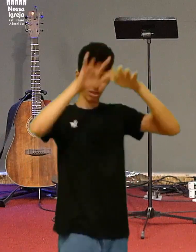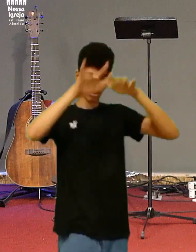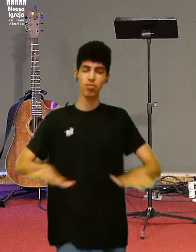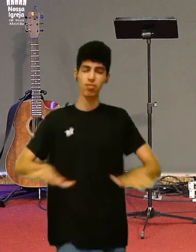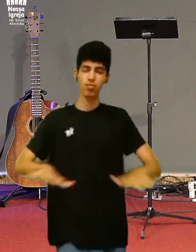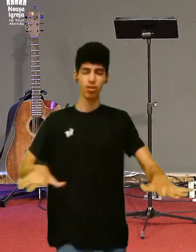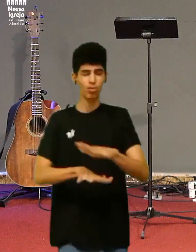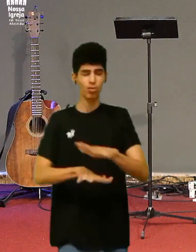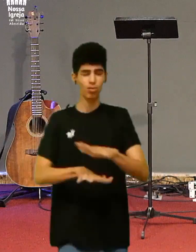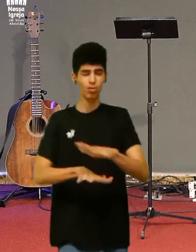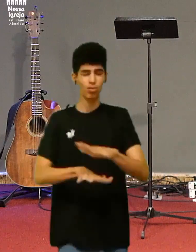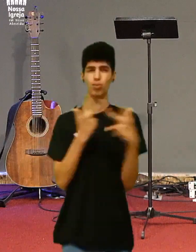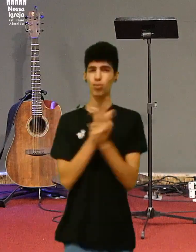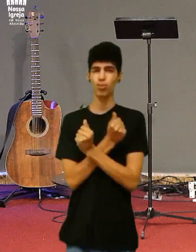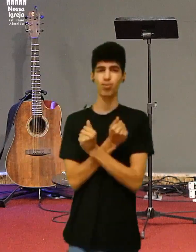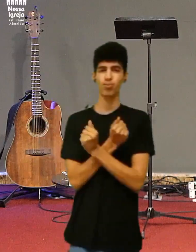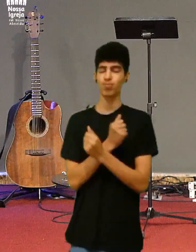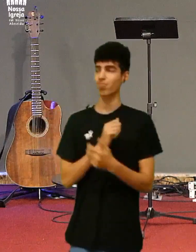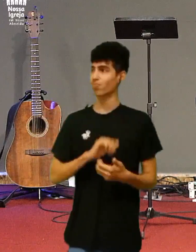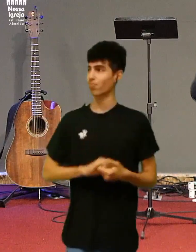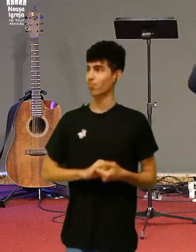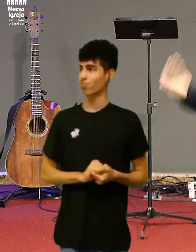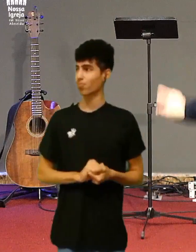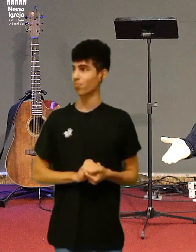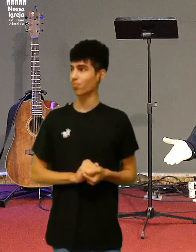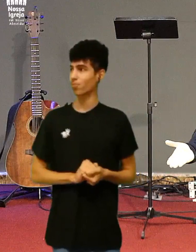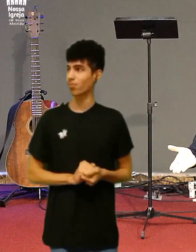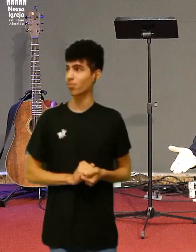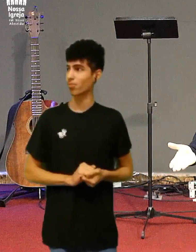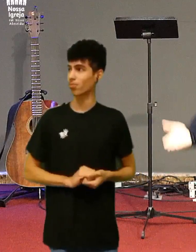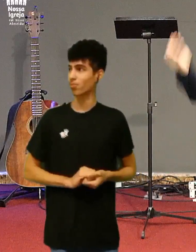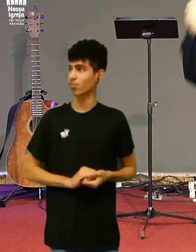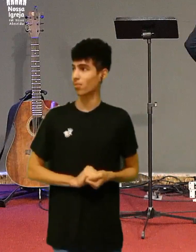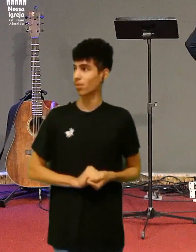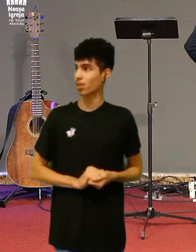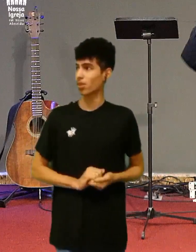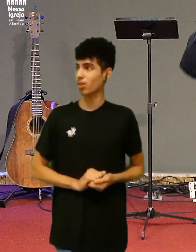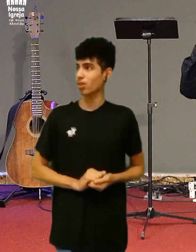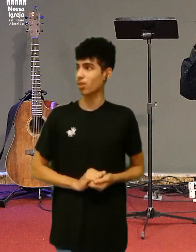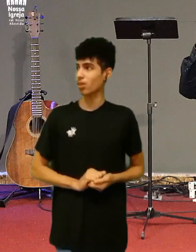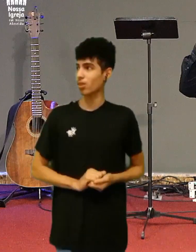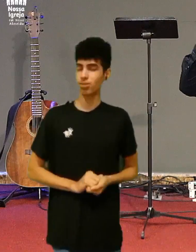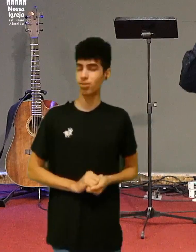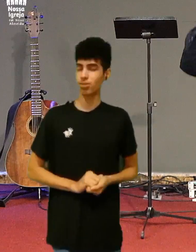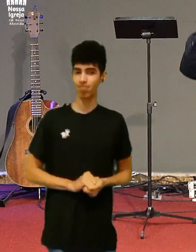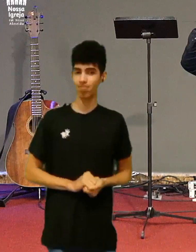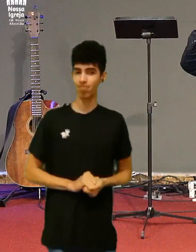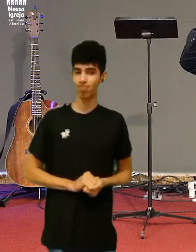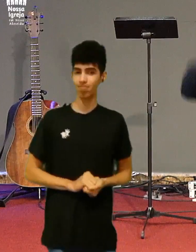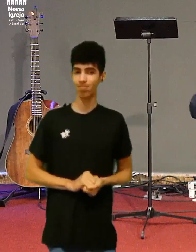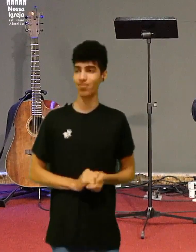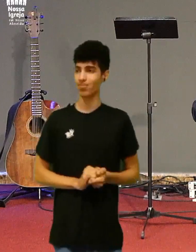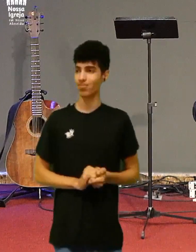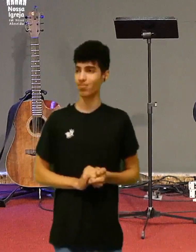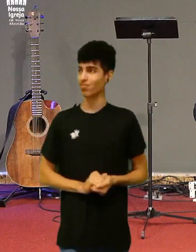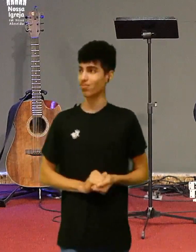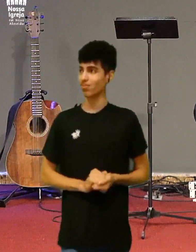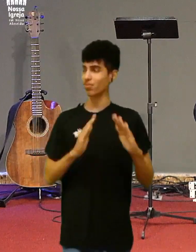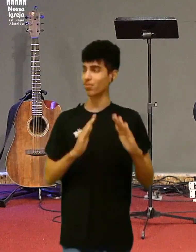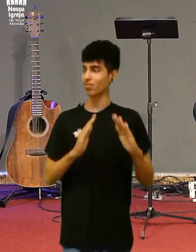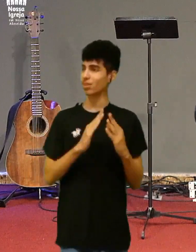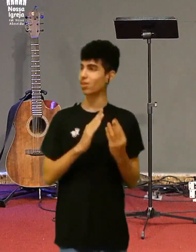vocês da igreja em Sardes, eu não sei qual foi a resposta que aquela igreja deu ao Senhor, mas eu sei pelo